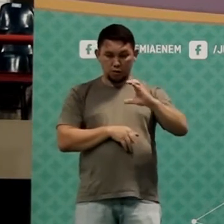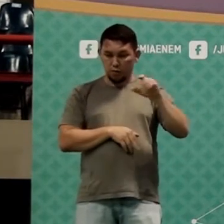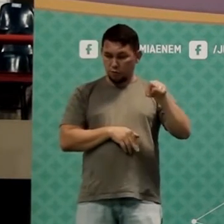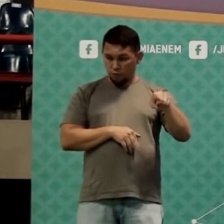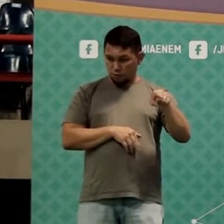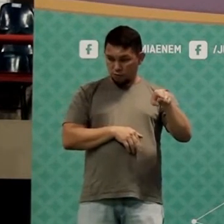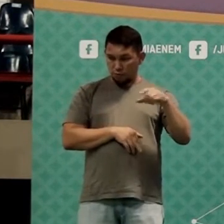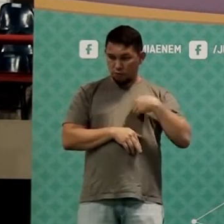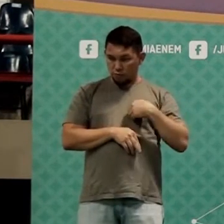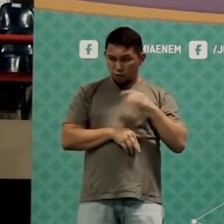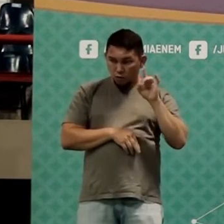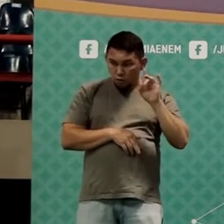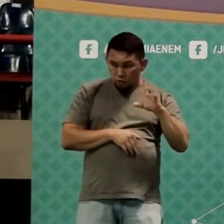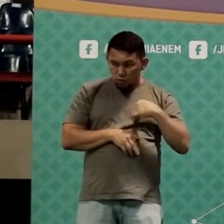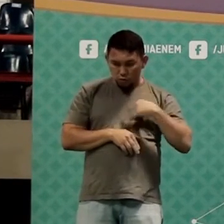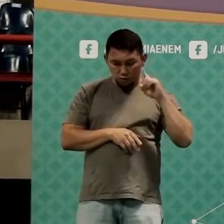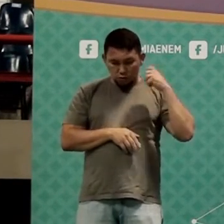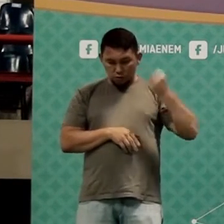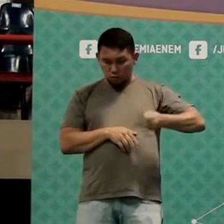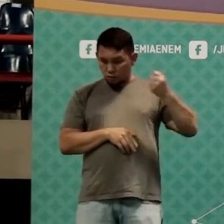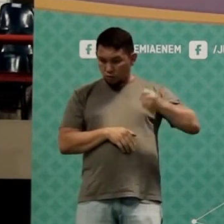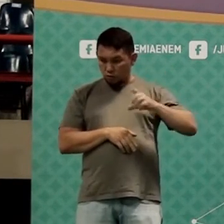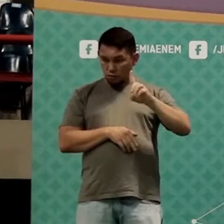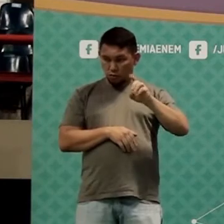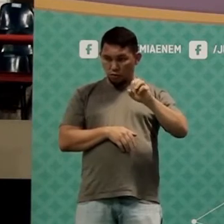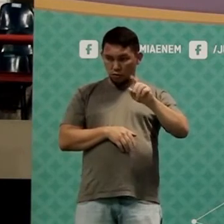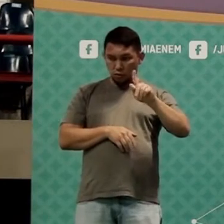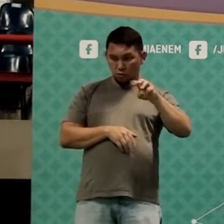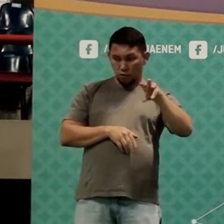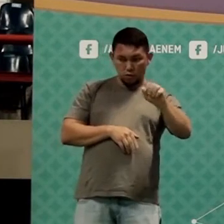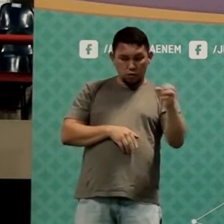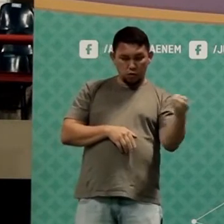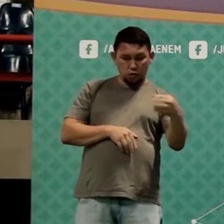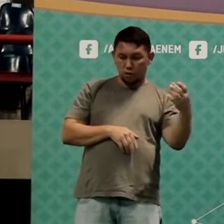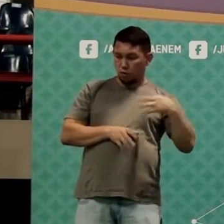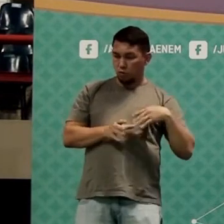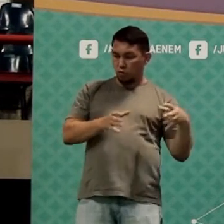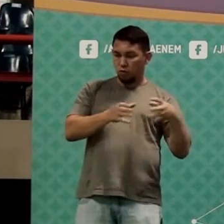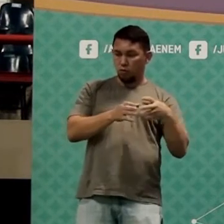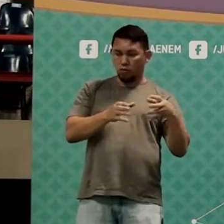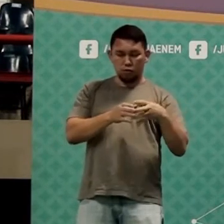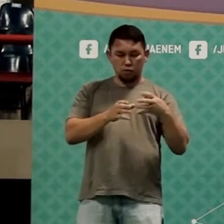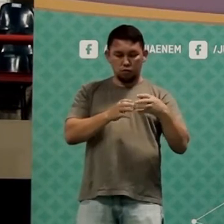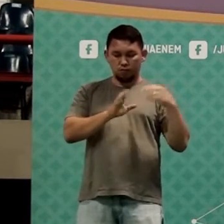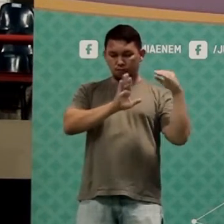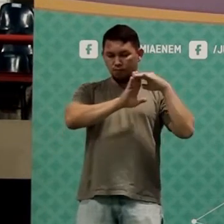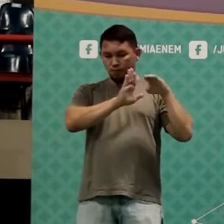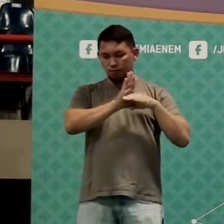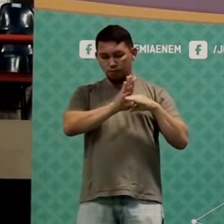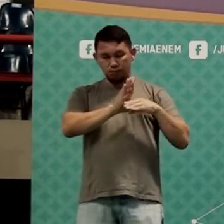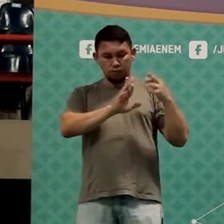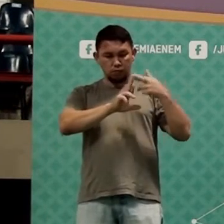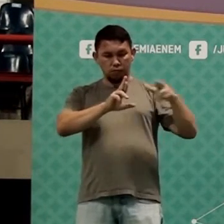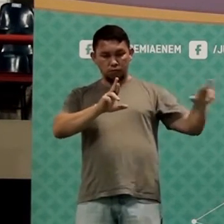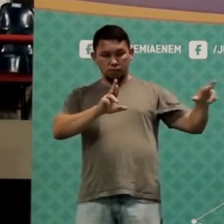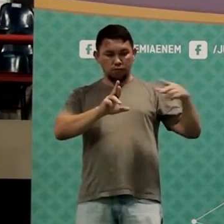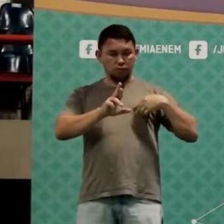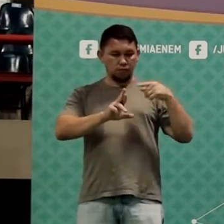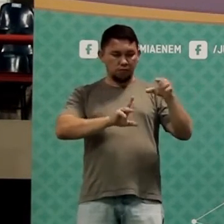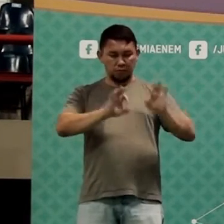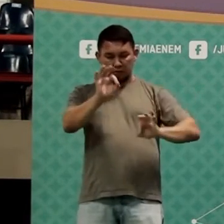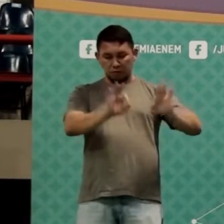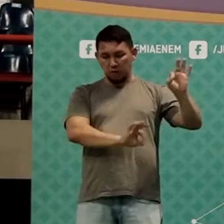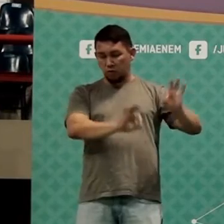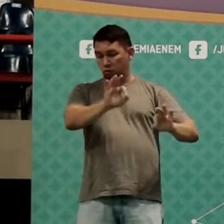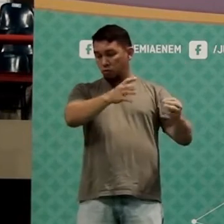ficar só com a Inquisição e o dogma, vai criar uma nova ordem religiosa, a ordem religiosa mais bem